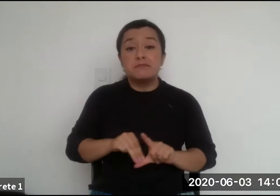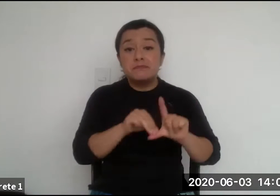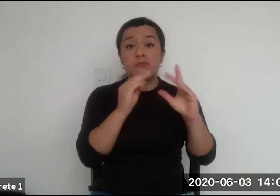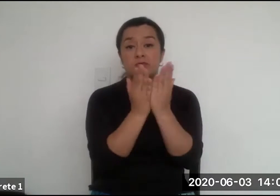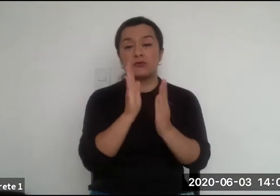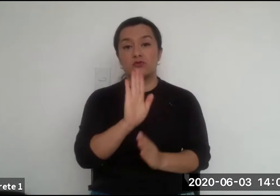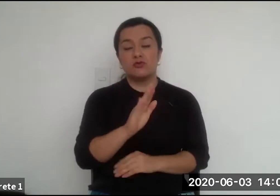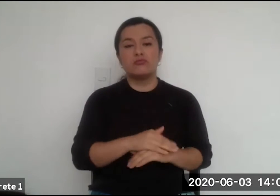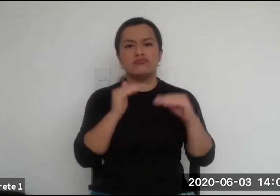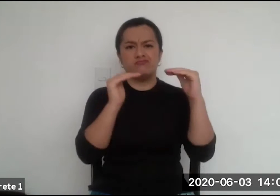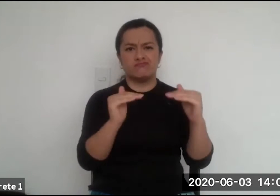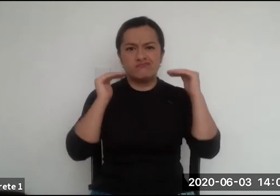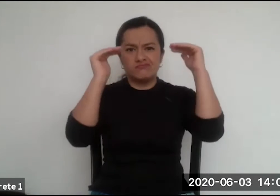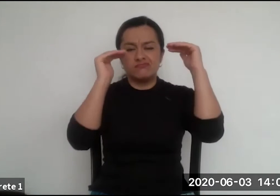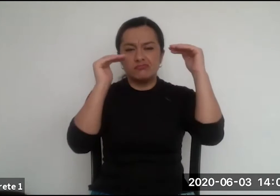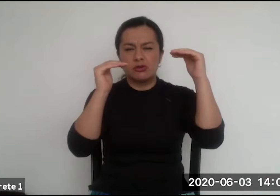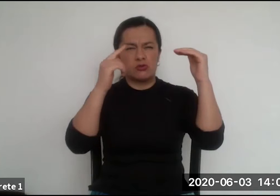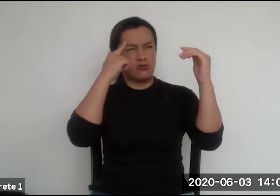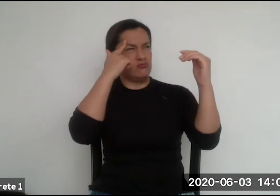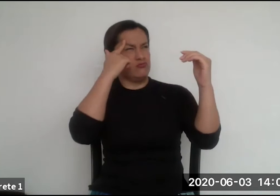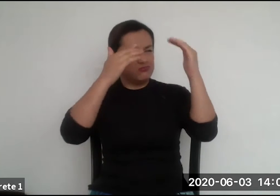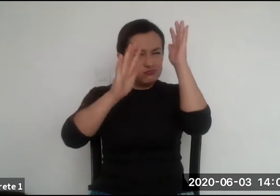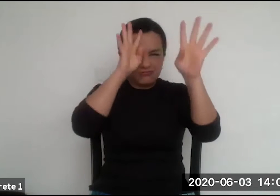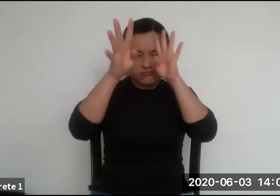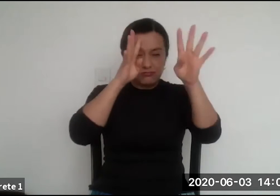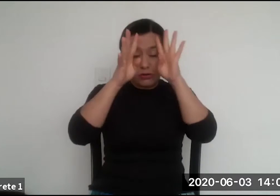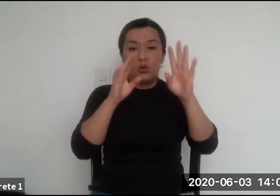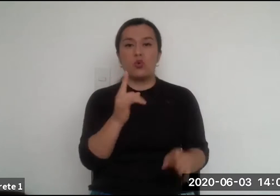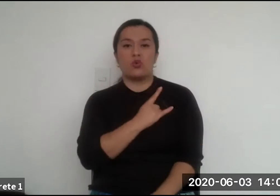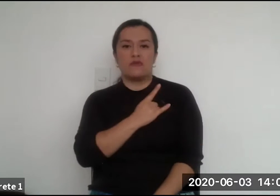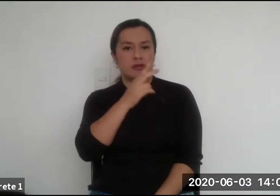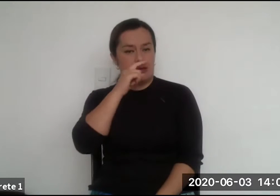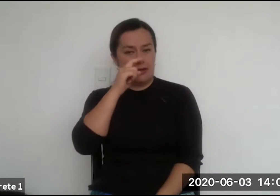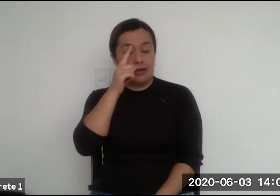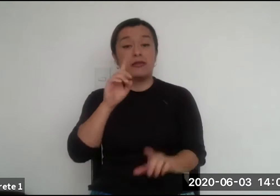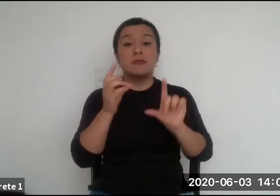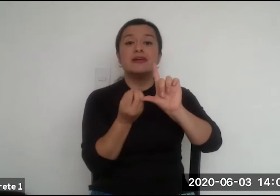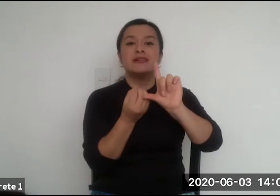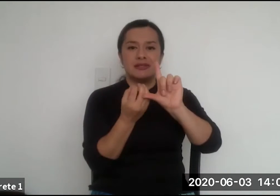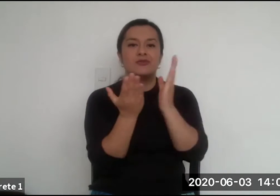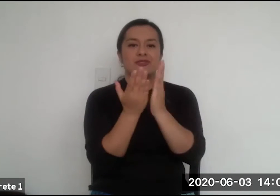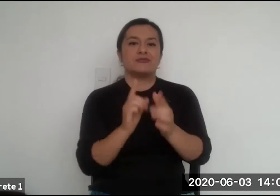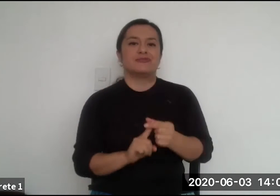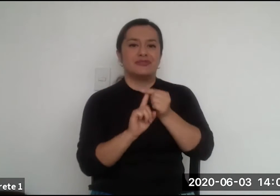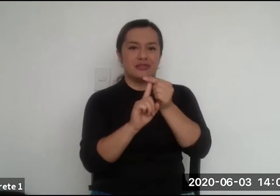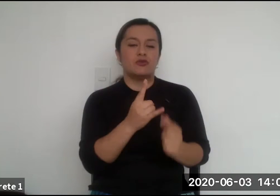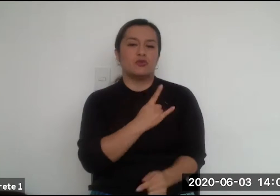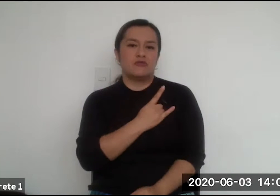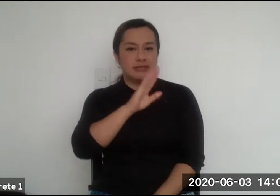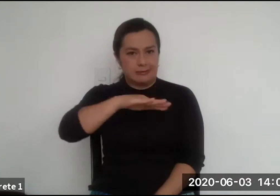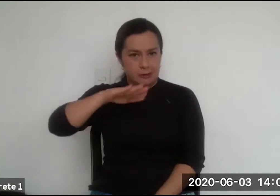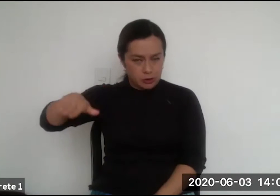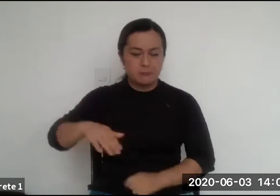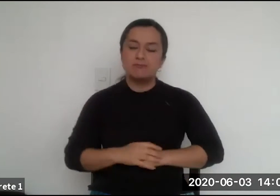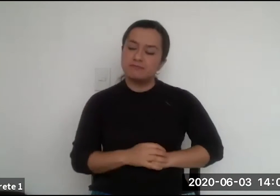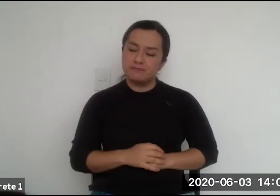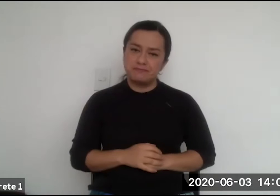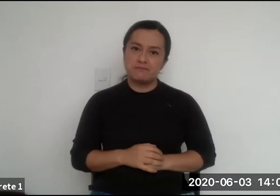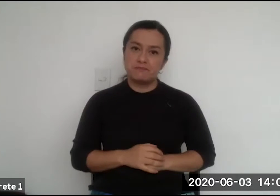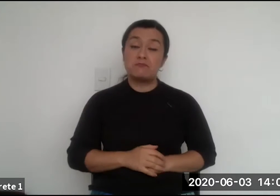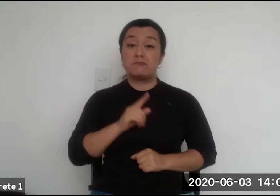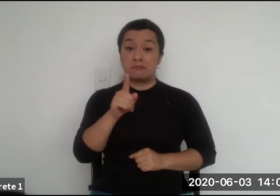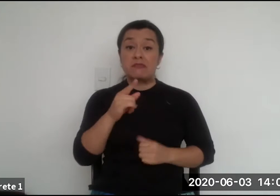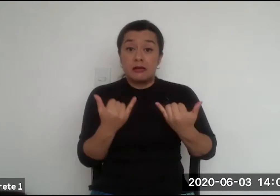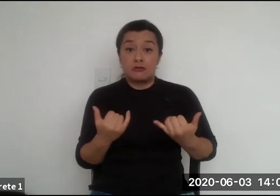con énfasis en Cognición y Creatividad, de la Universidad Javeriana, y licenciada en Educación Especial de la Universidad de Antioquia. Es